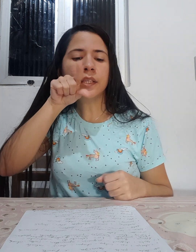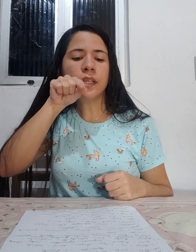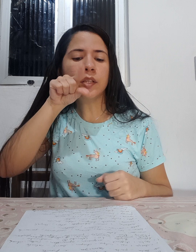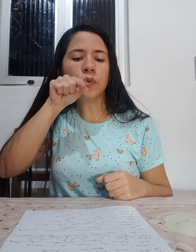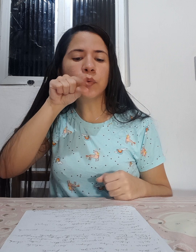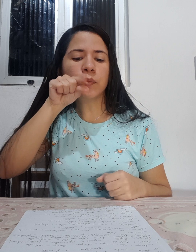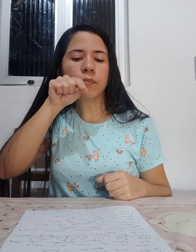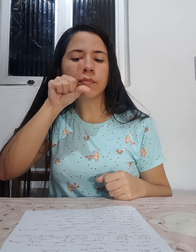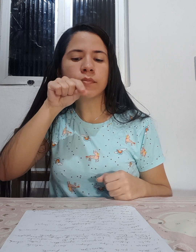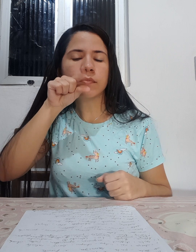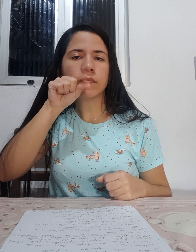passarinho,